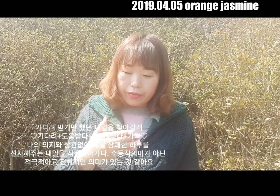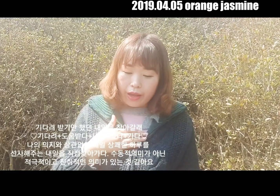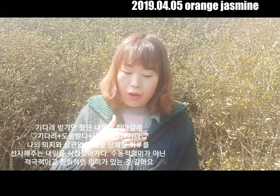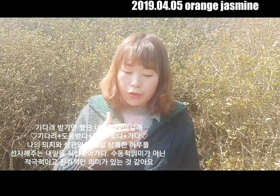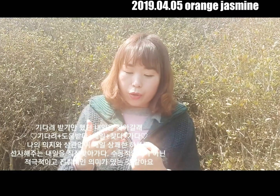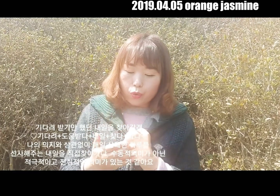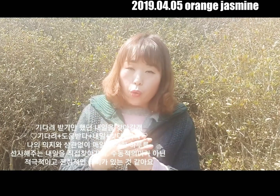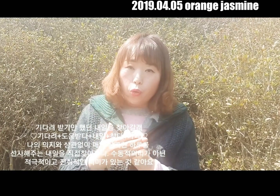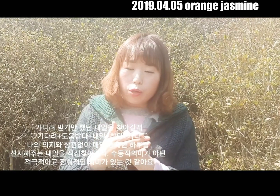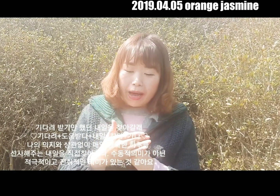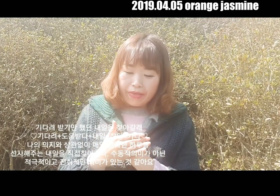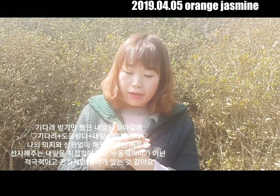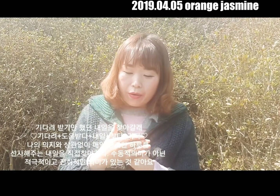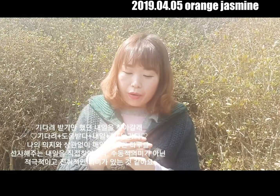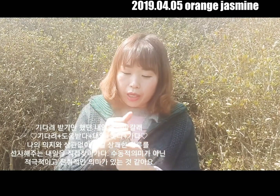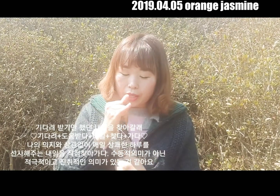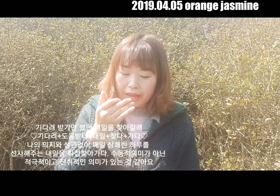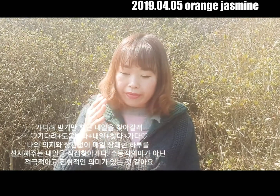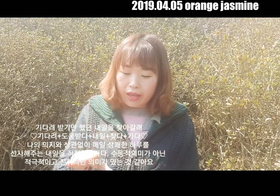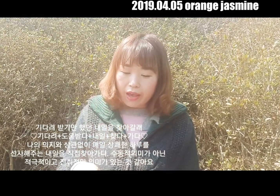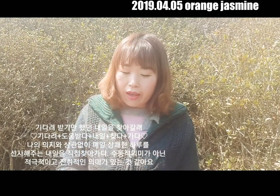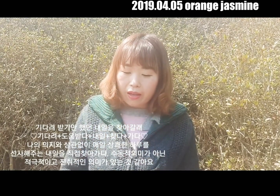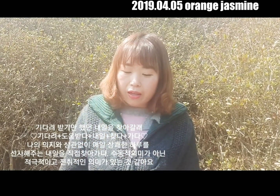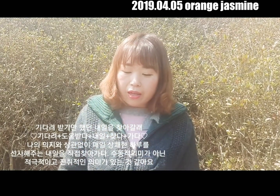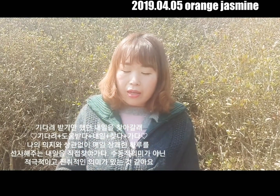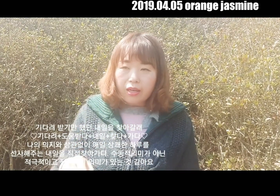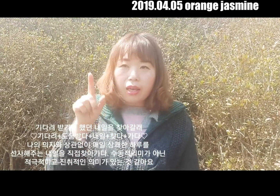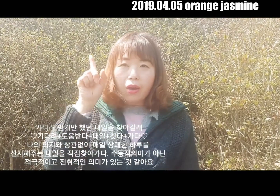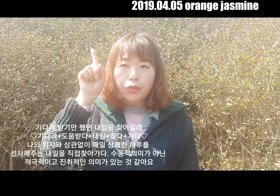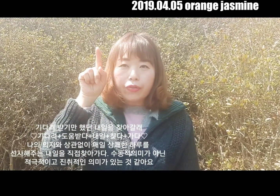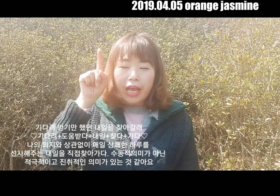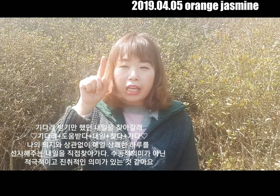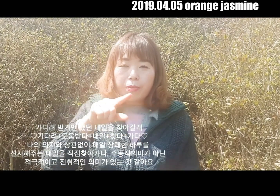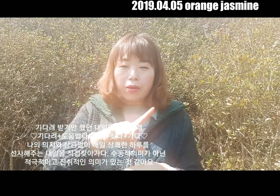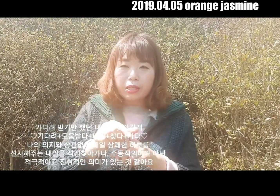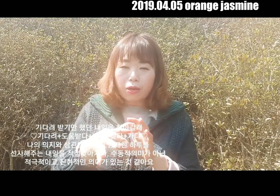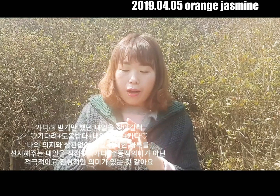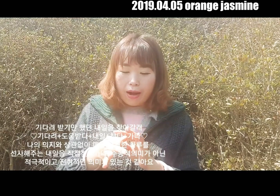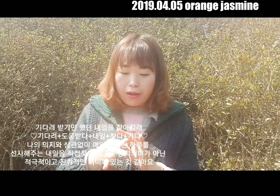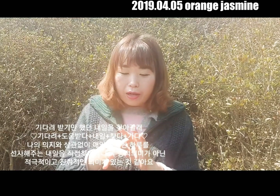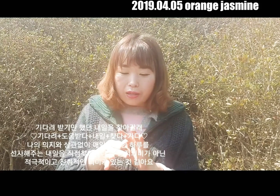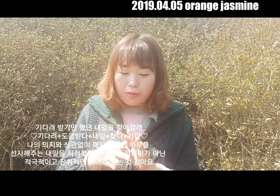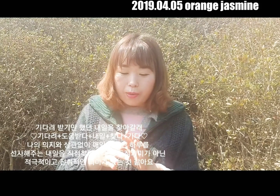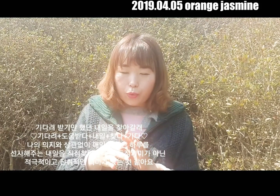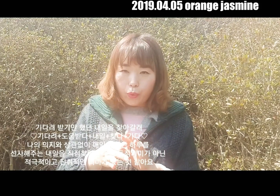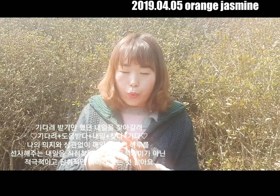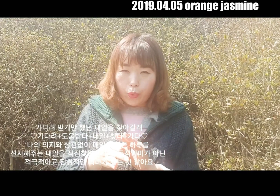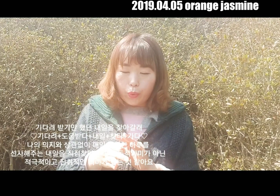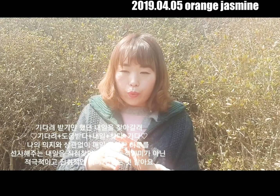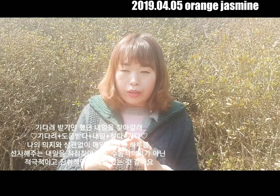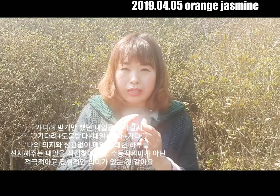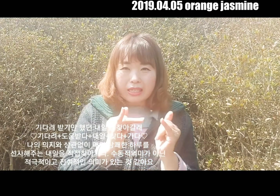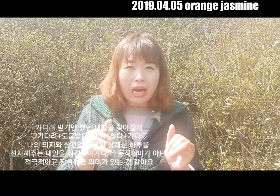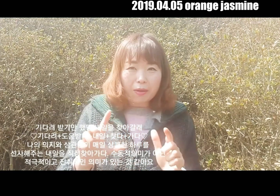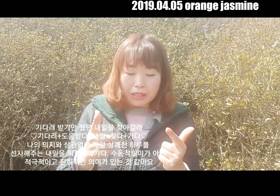거는 내가 어떤 도움을 받는 거긴 한데, 이게 어떤 내일이면 시간 관련한 의미고 그